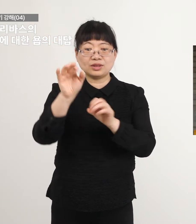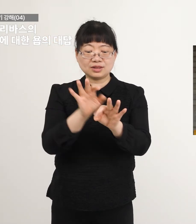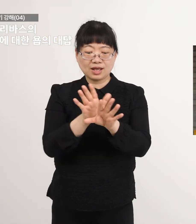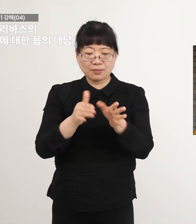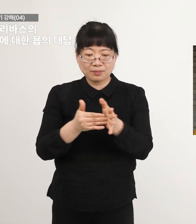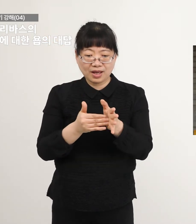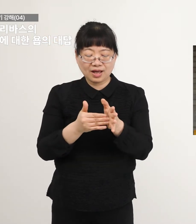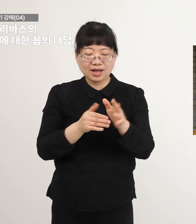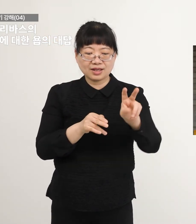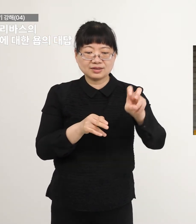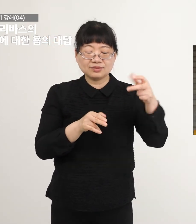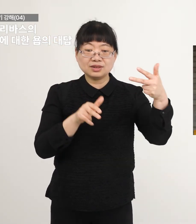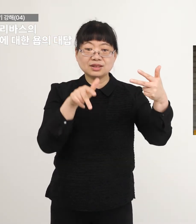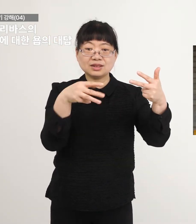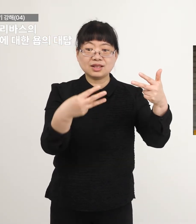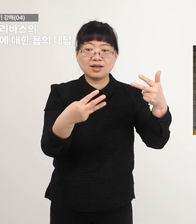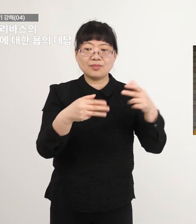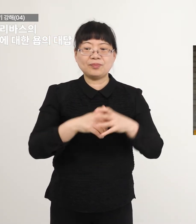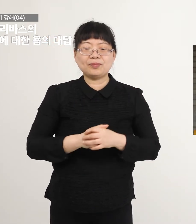사라지되.